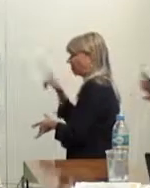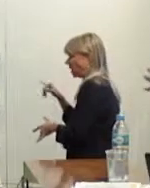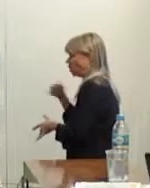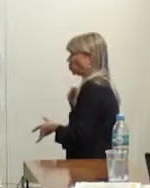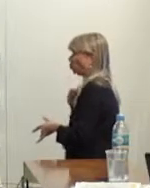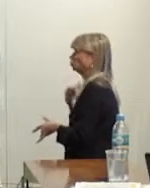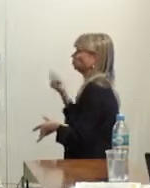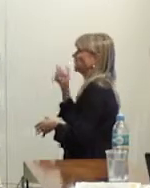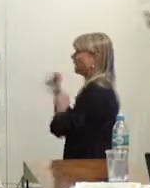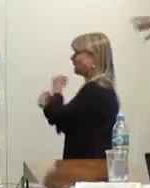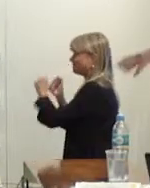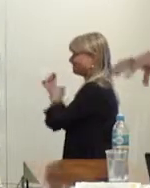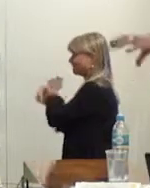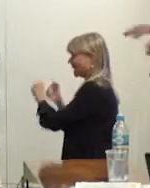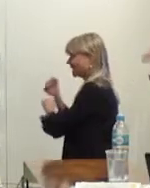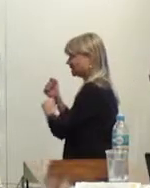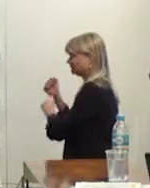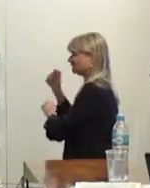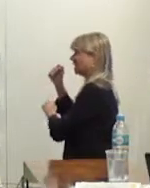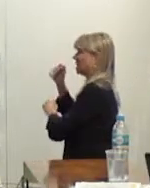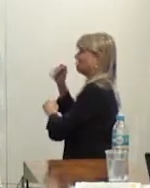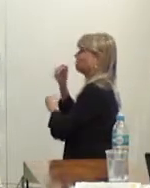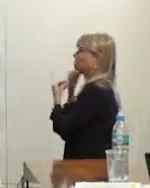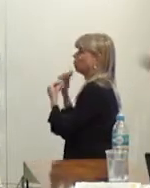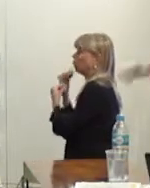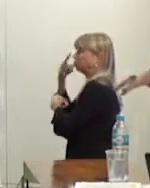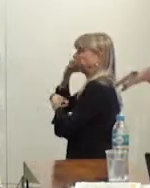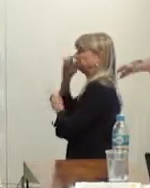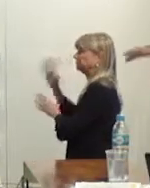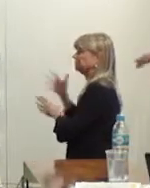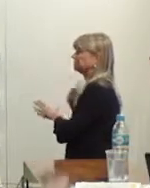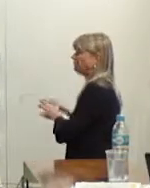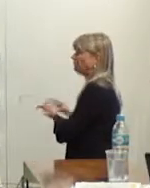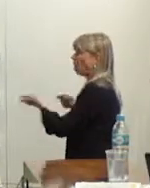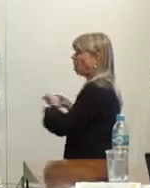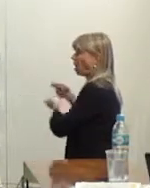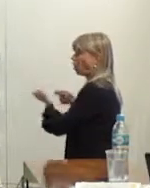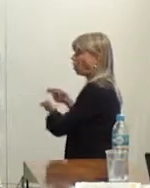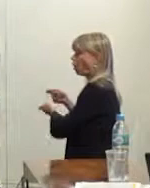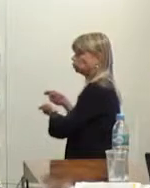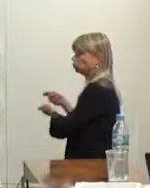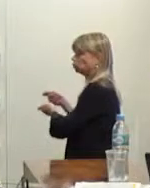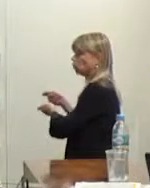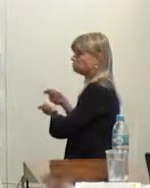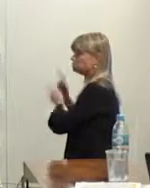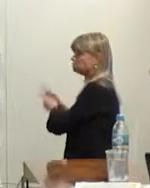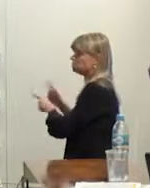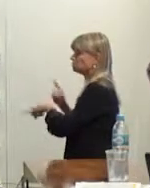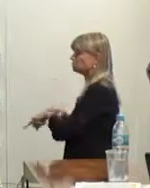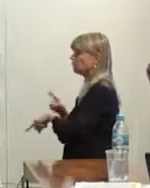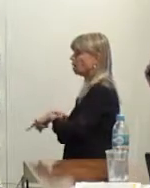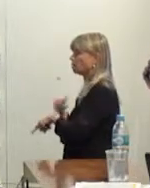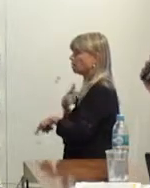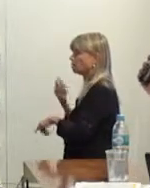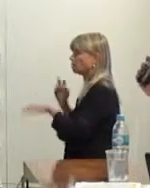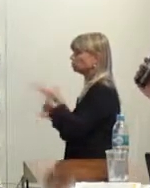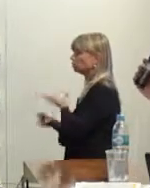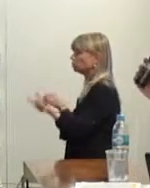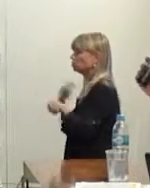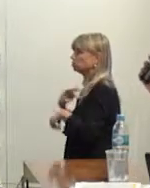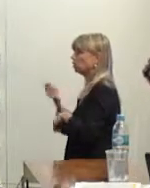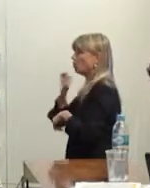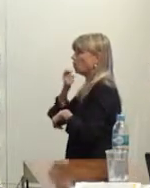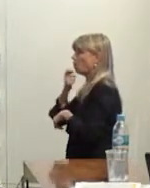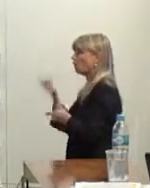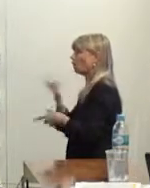empresa Metrovías porque tenía una serie de negocios paralelos en el subte, como era por ejemplo la publicidad en